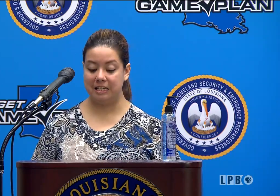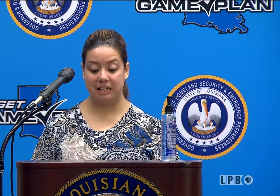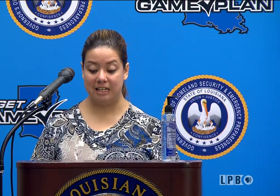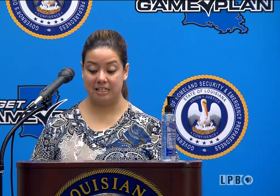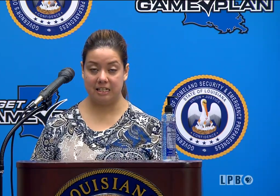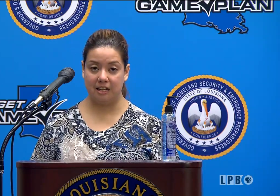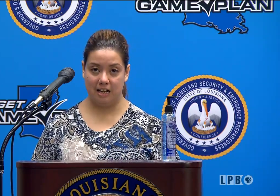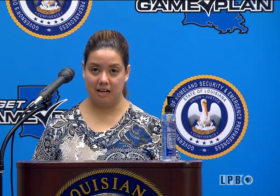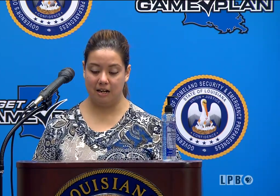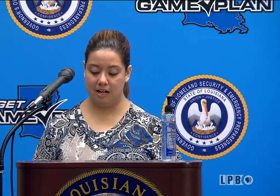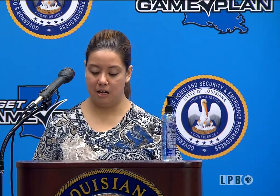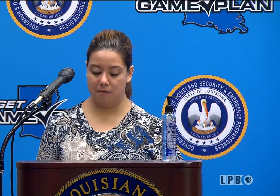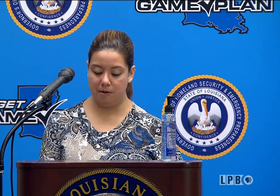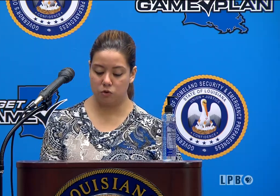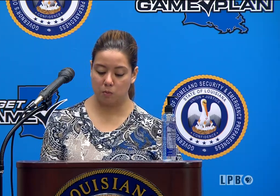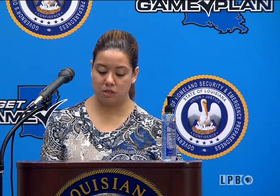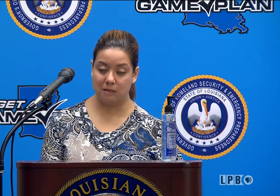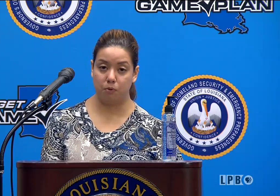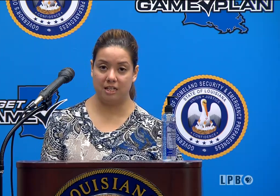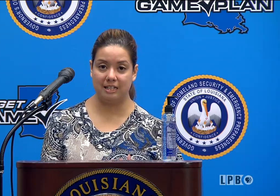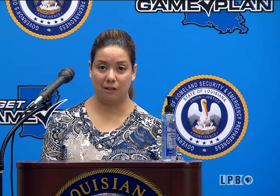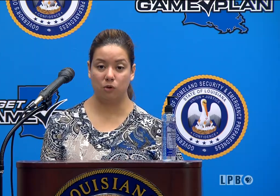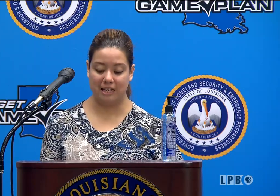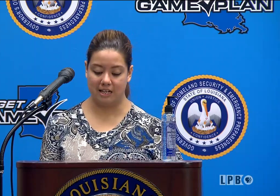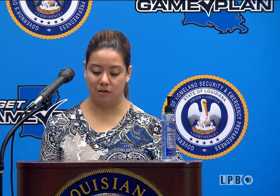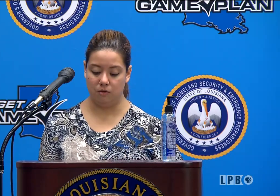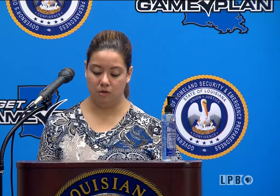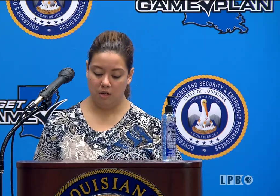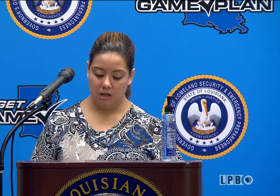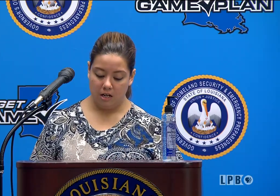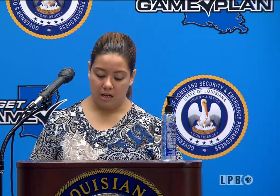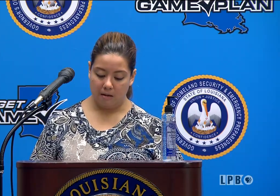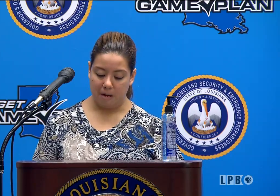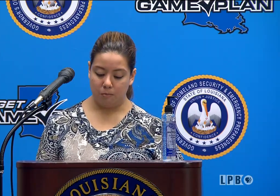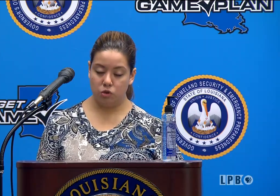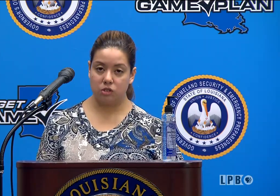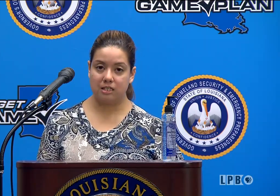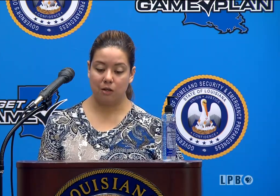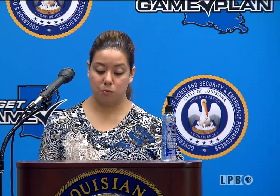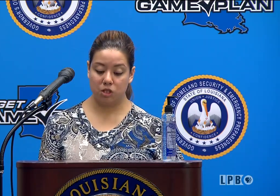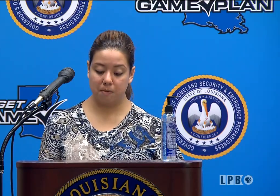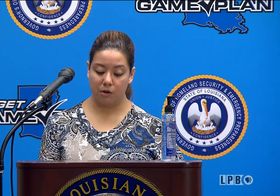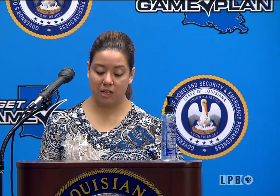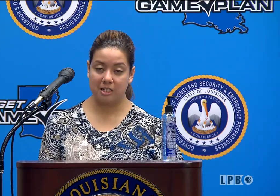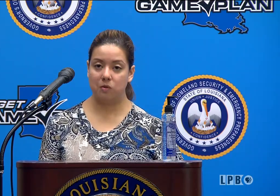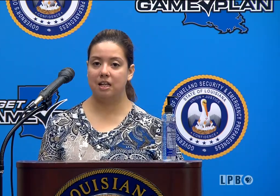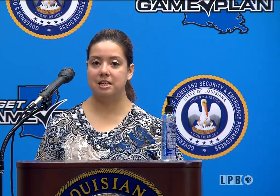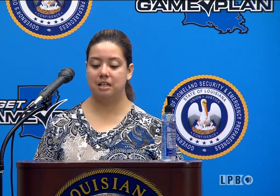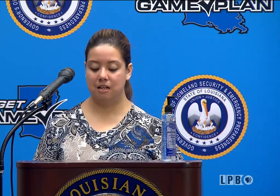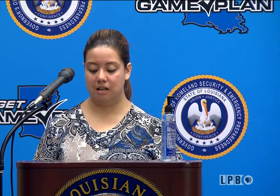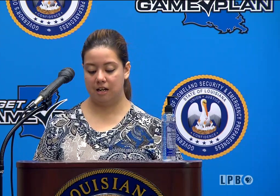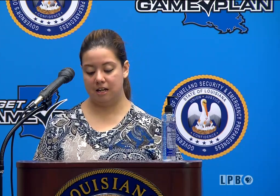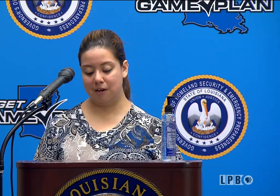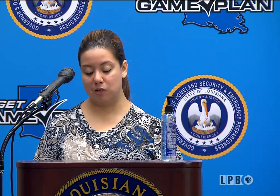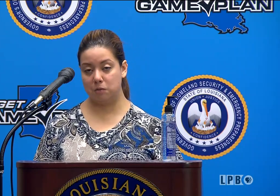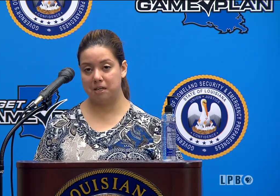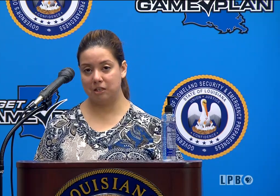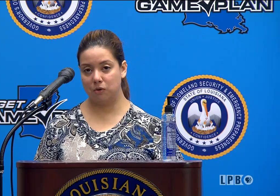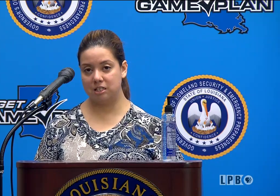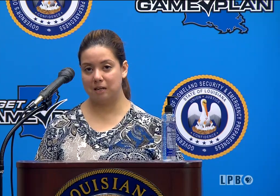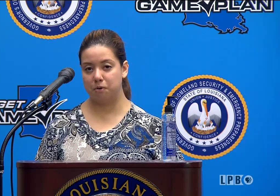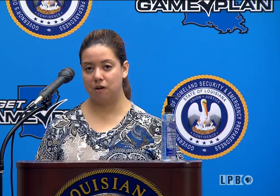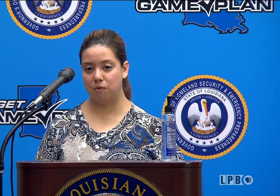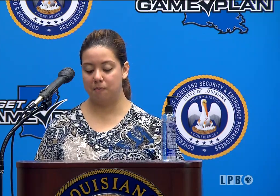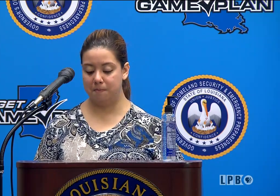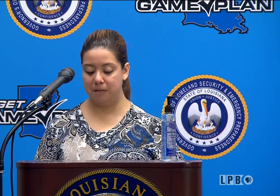diferentes y en sí el virus como sea se puede seguir contagiando. Hay muchos estados, muchas parroquias y ciudades en evacuación